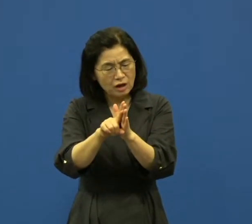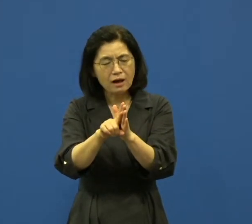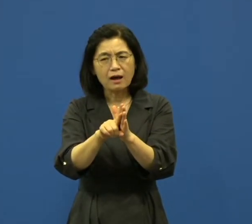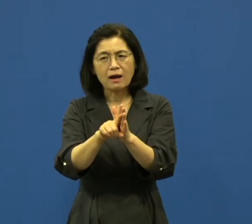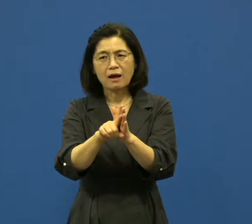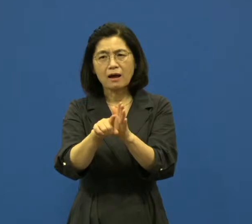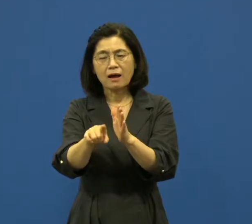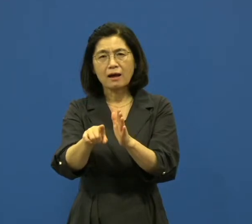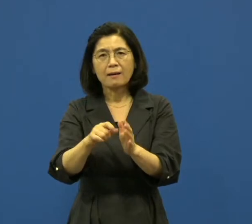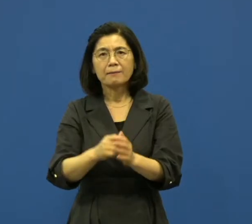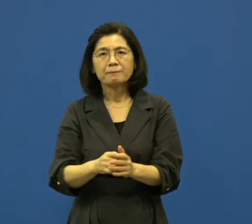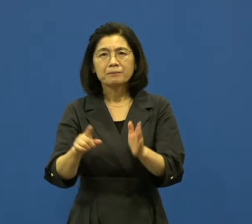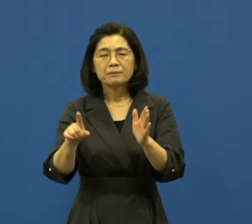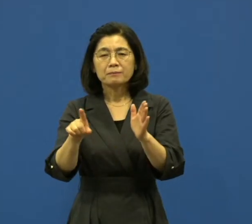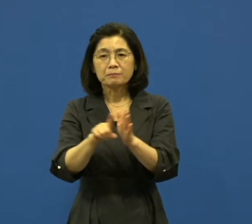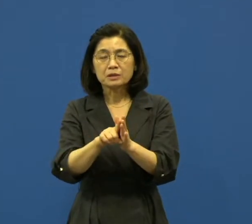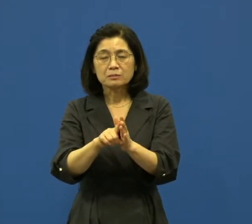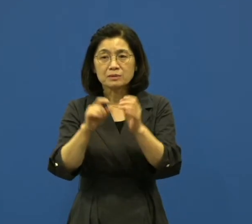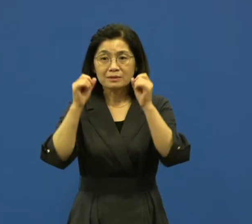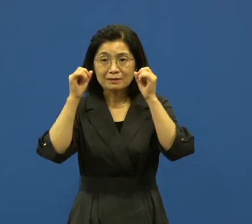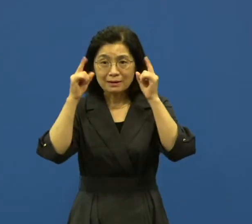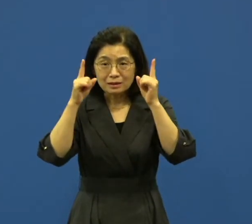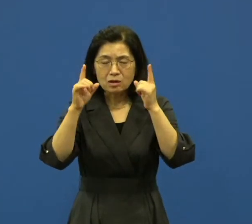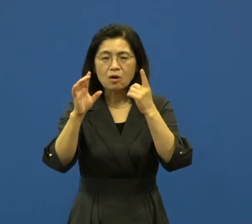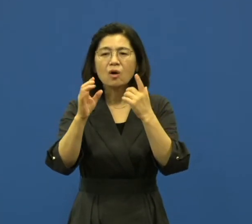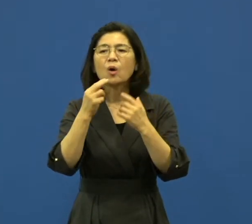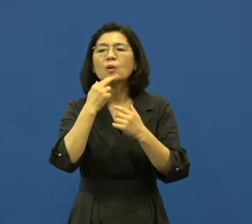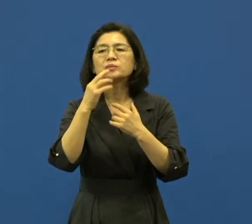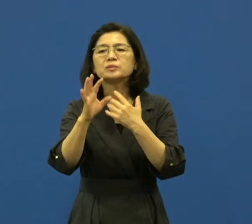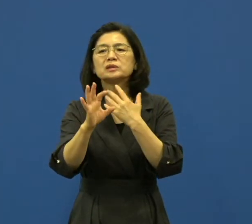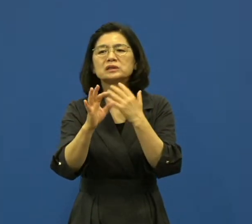여러분, 믿음에 눈 뜨지 않고는 신앙생활이 불가능합니다.